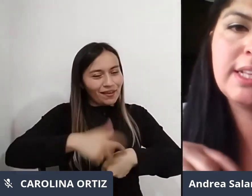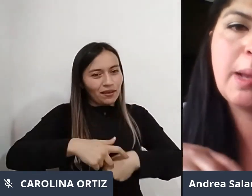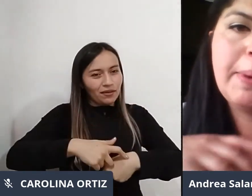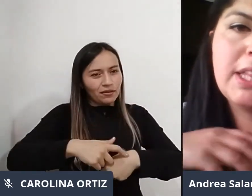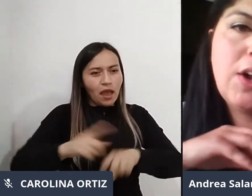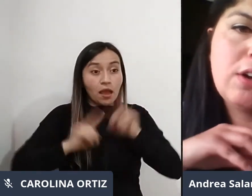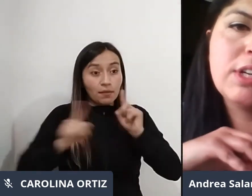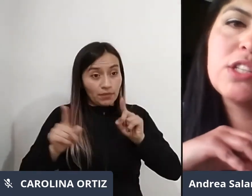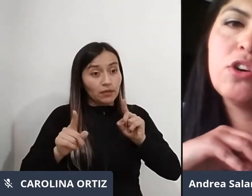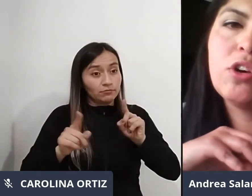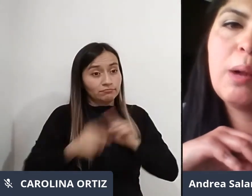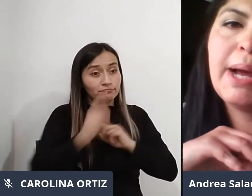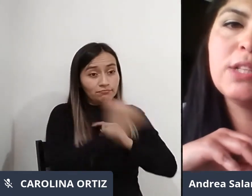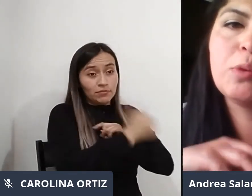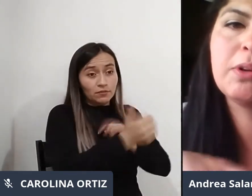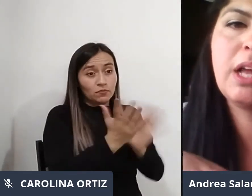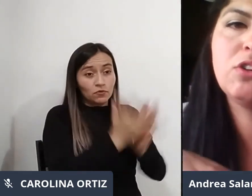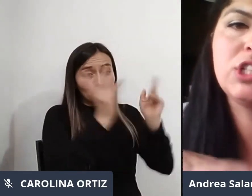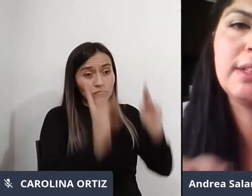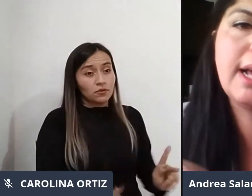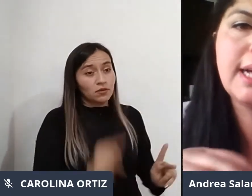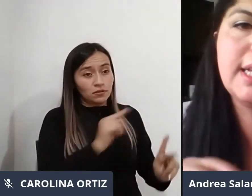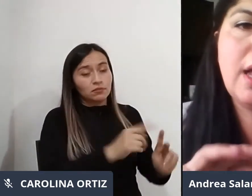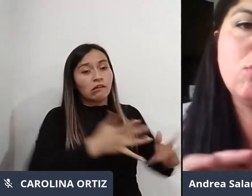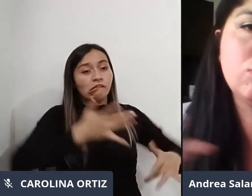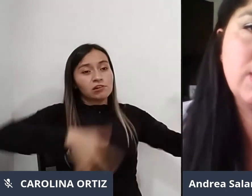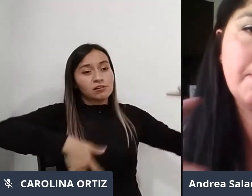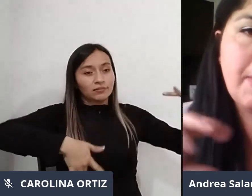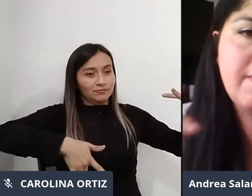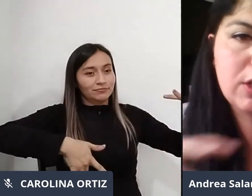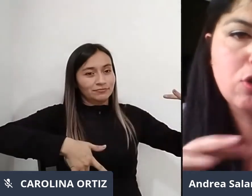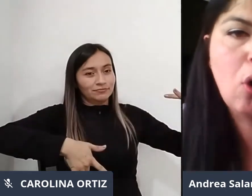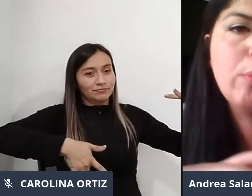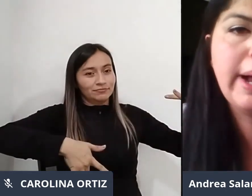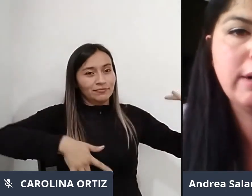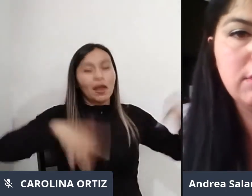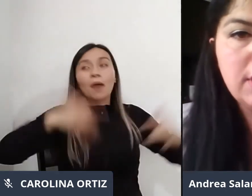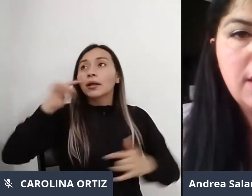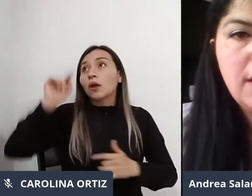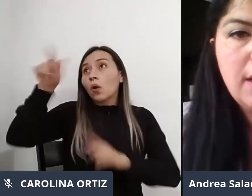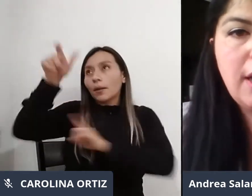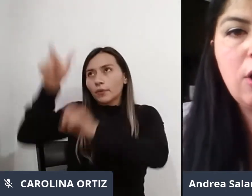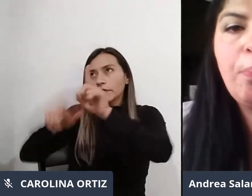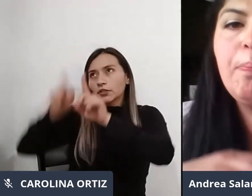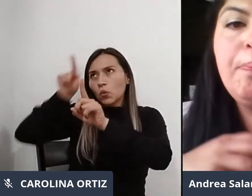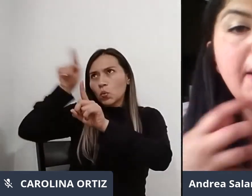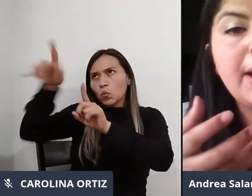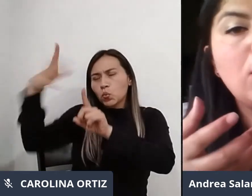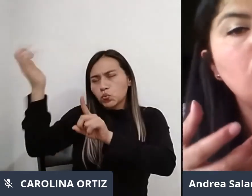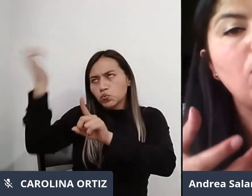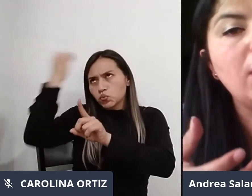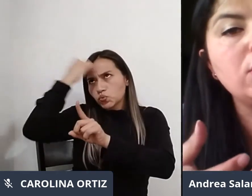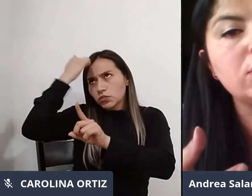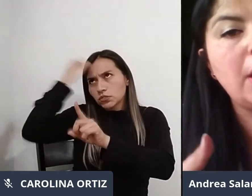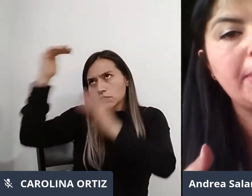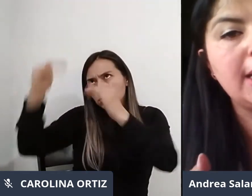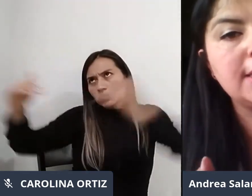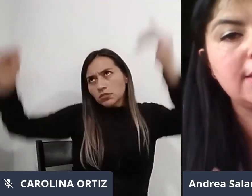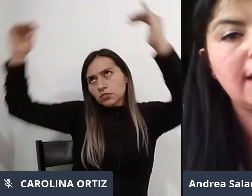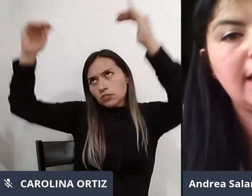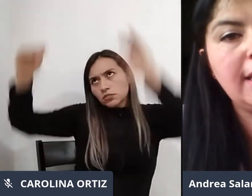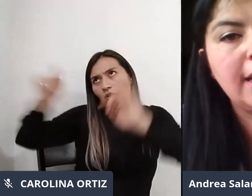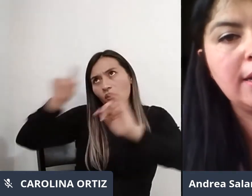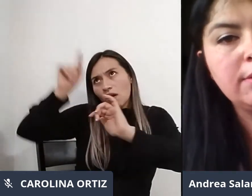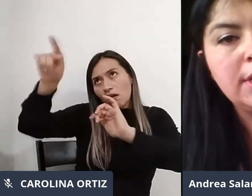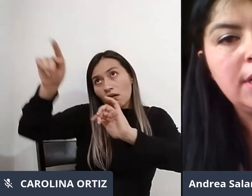los estudiantes han perdido la conexión con el maestro, porque lo sienten casi que un ser perfecto no humano, que no vive como ellos también